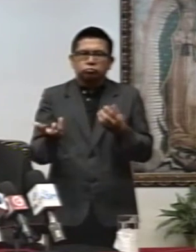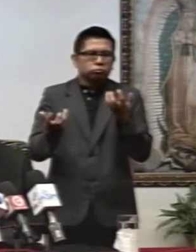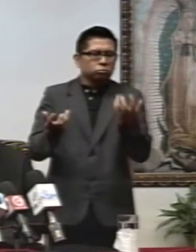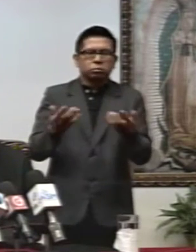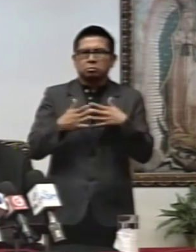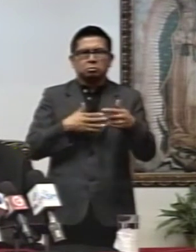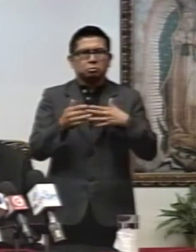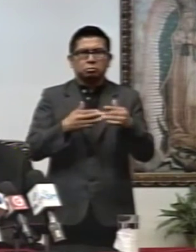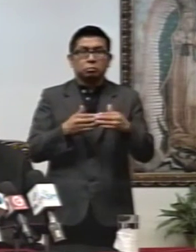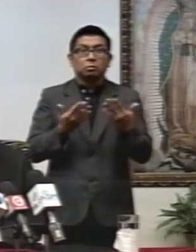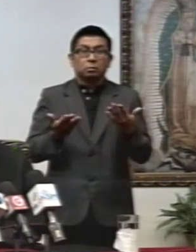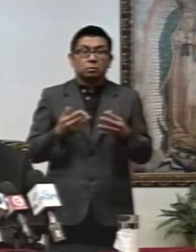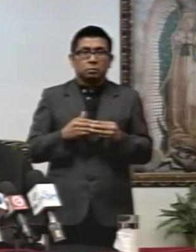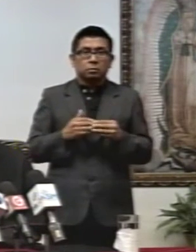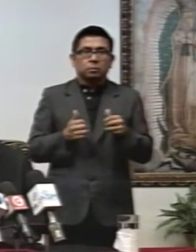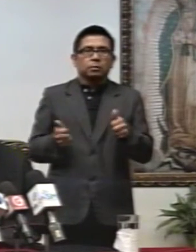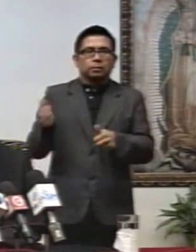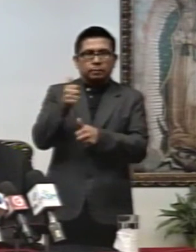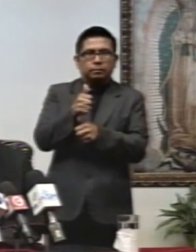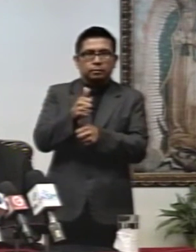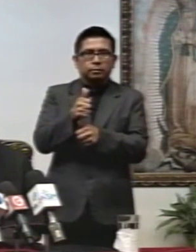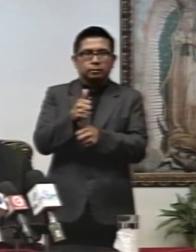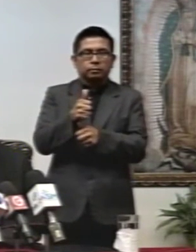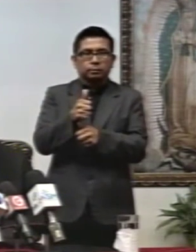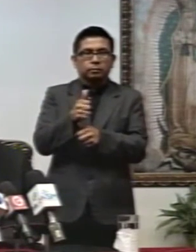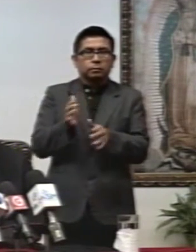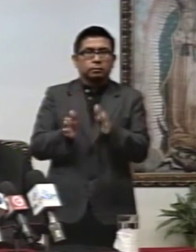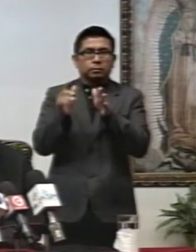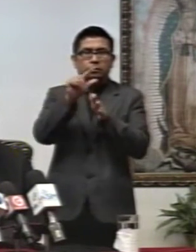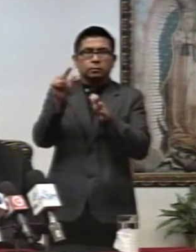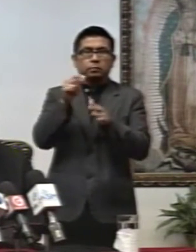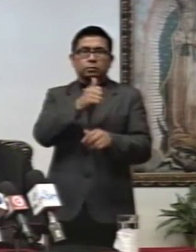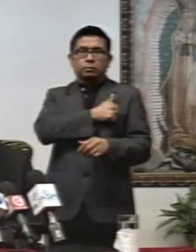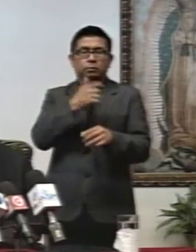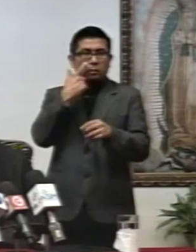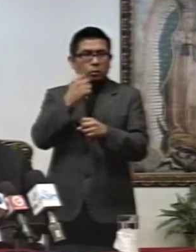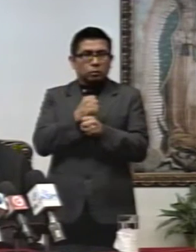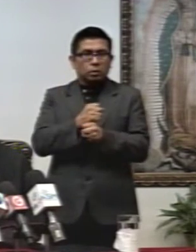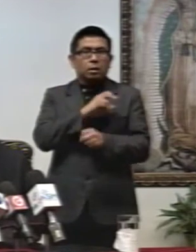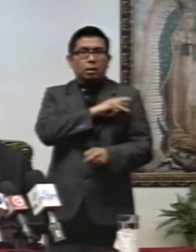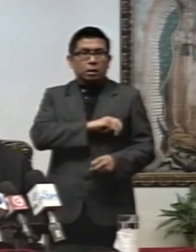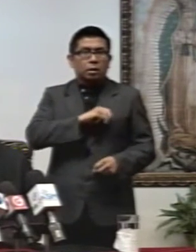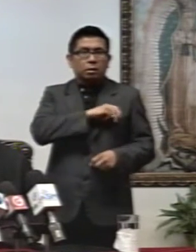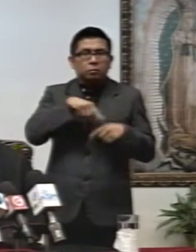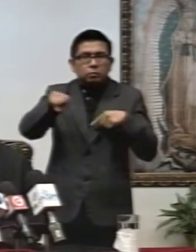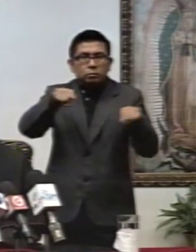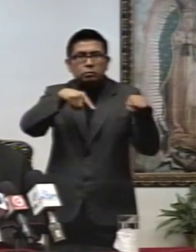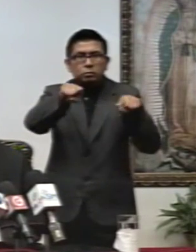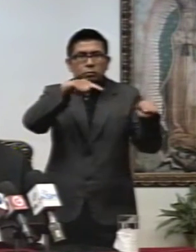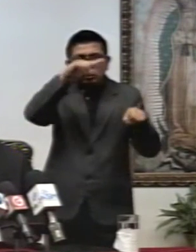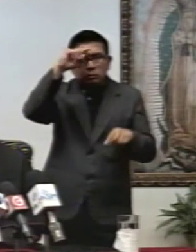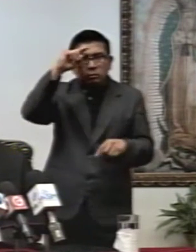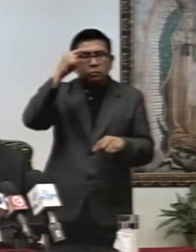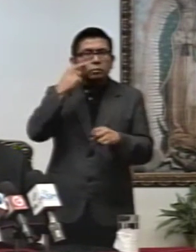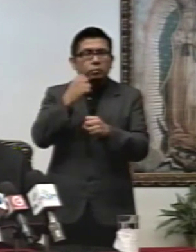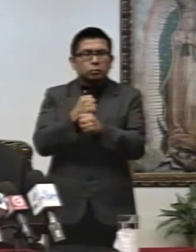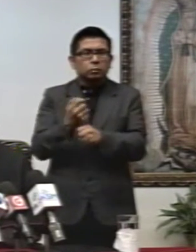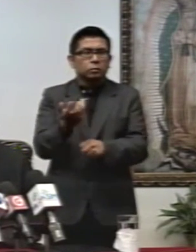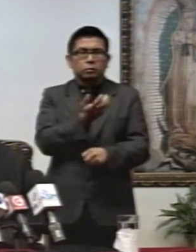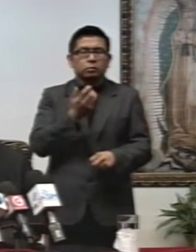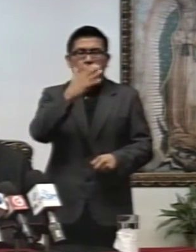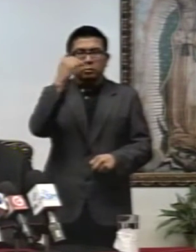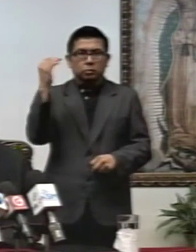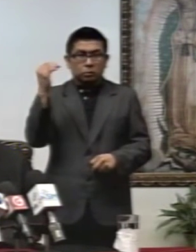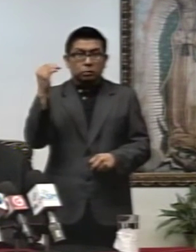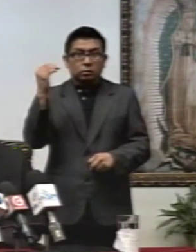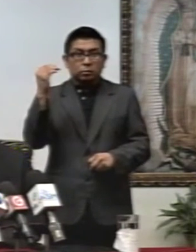son las autoridades que tienen por misión garantizar la seguridad nacional,